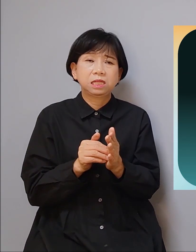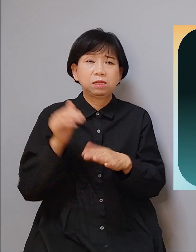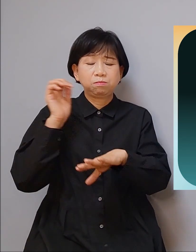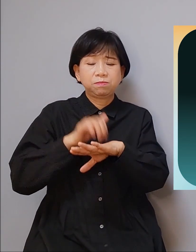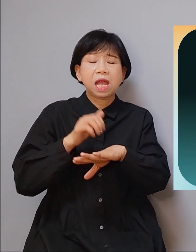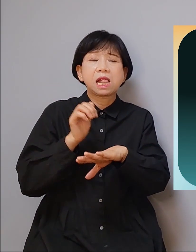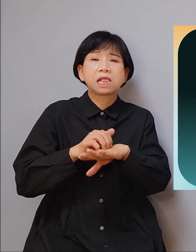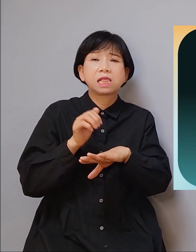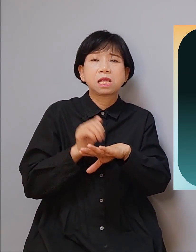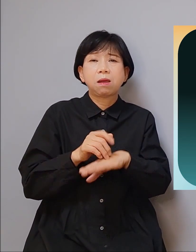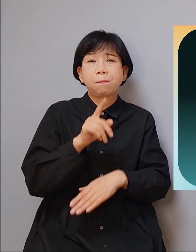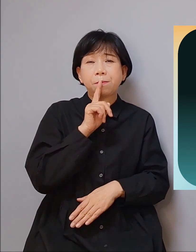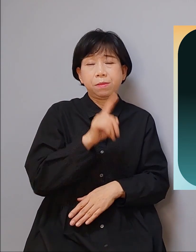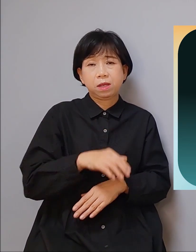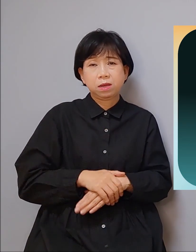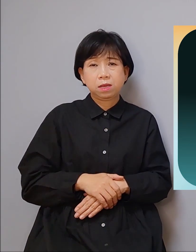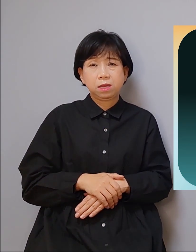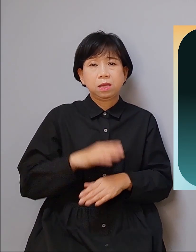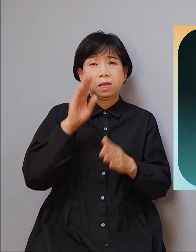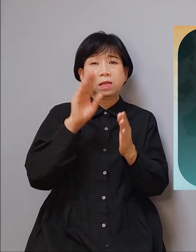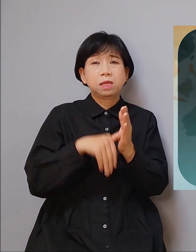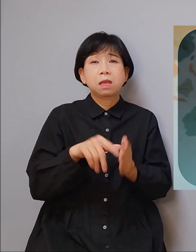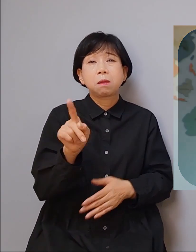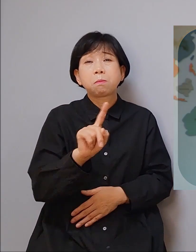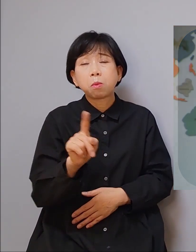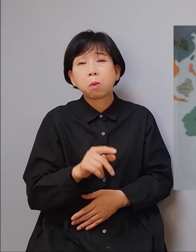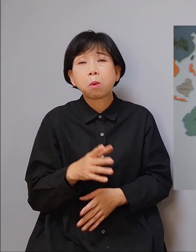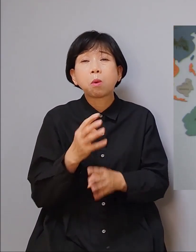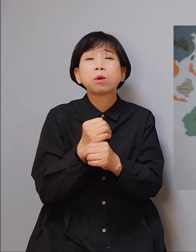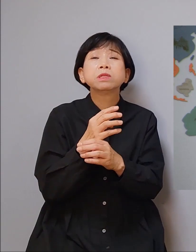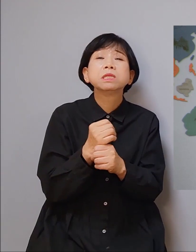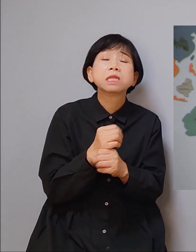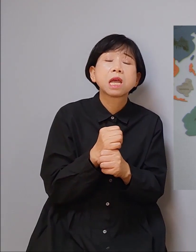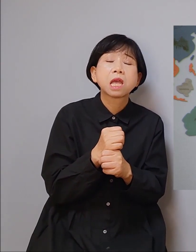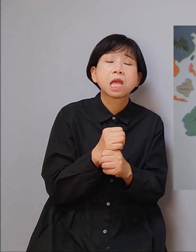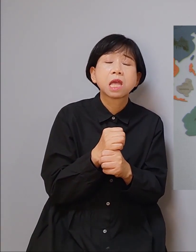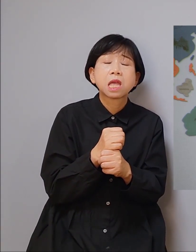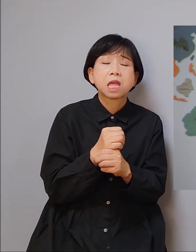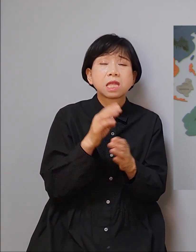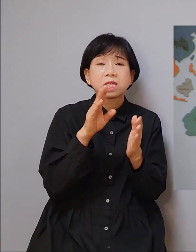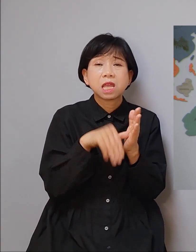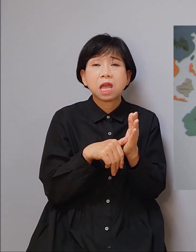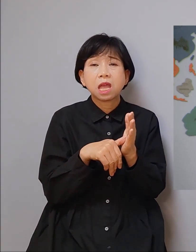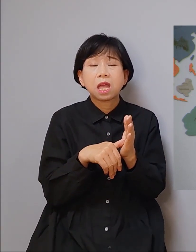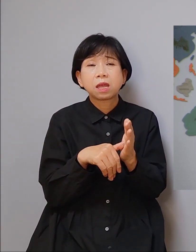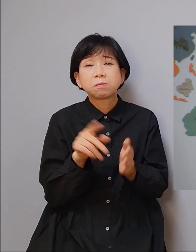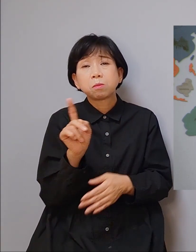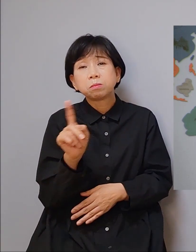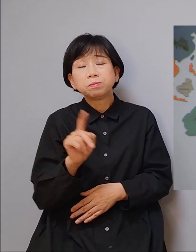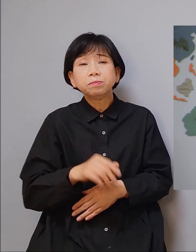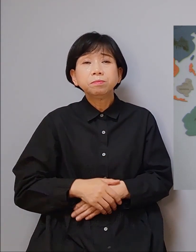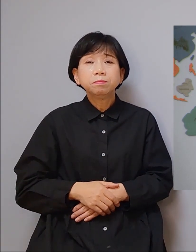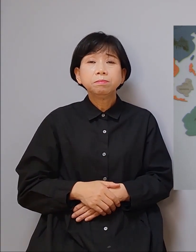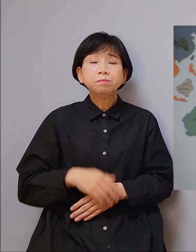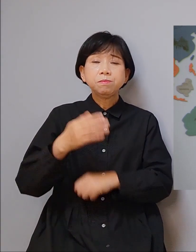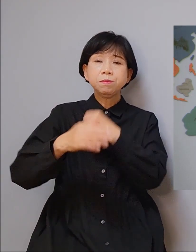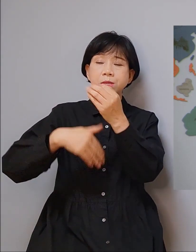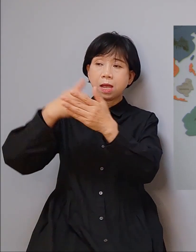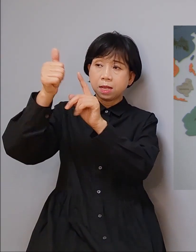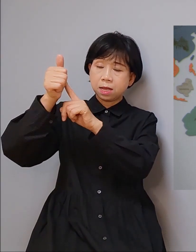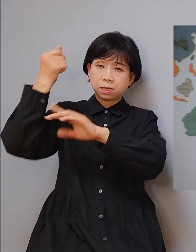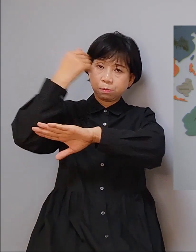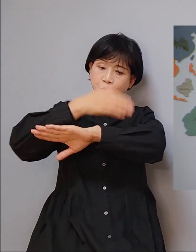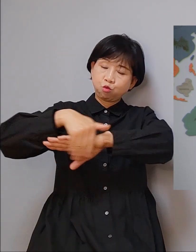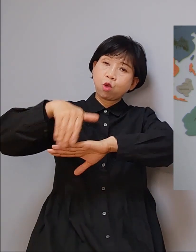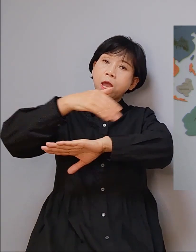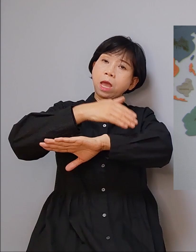아멘. 여기서 때는 도대체 어느 때인지, 어느 때까지 기다려야 될까요? 하나님이 완벽한